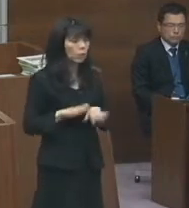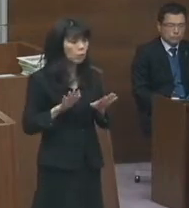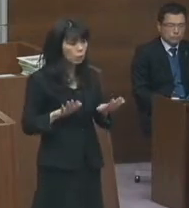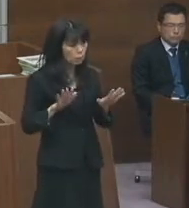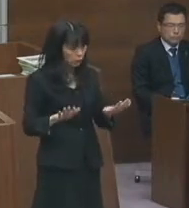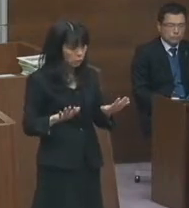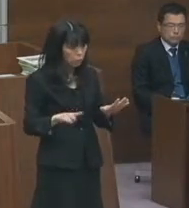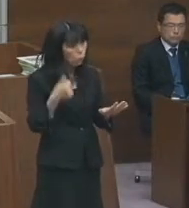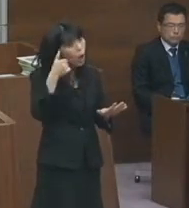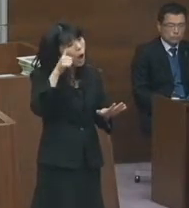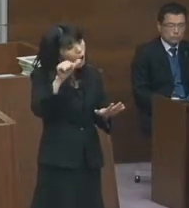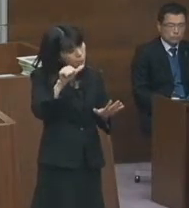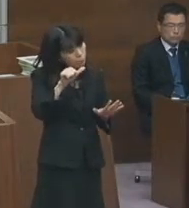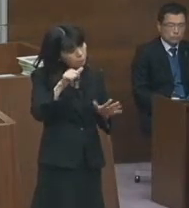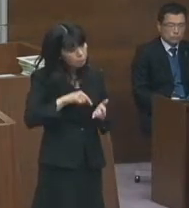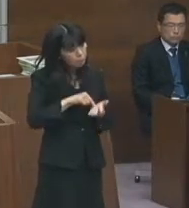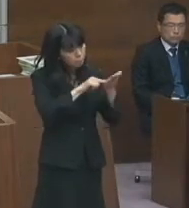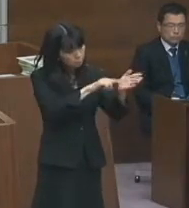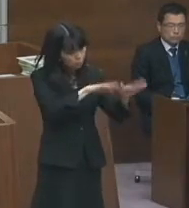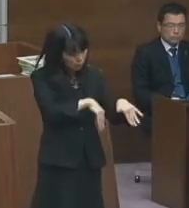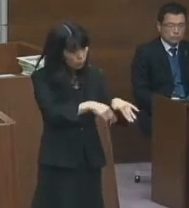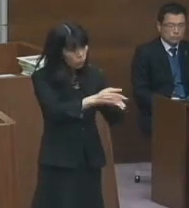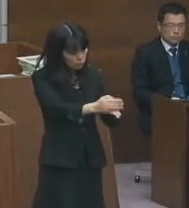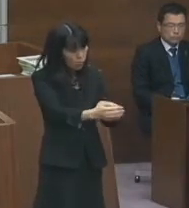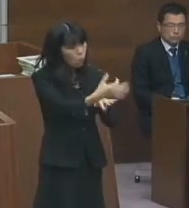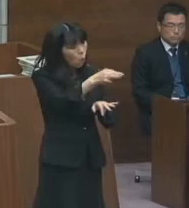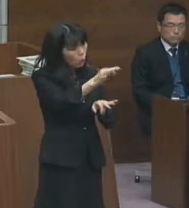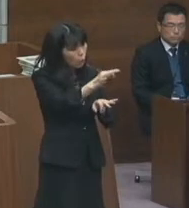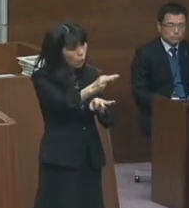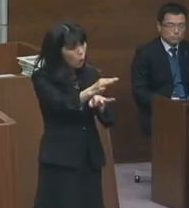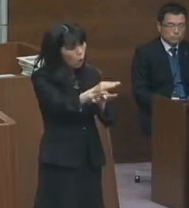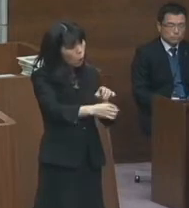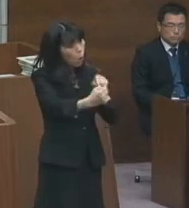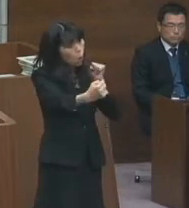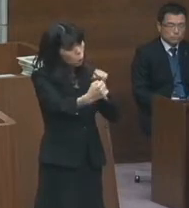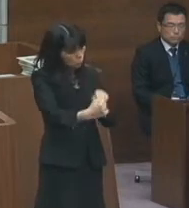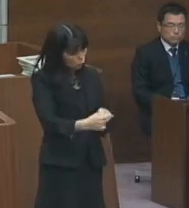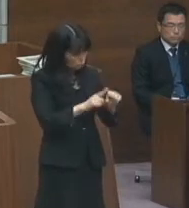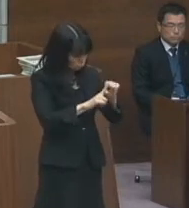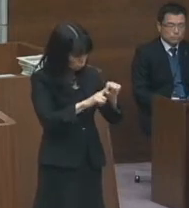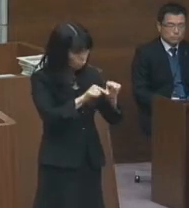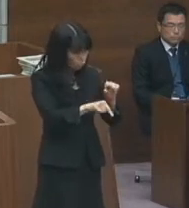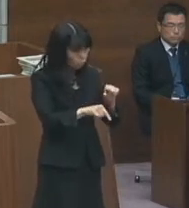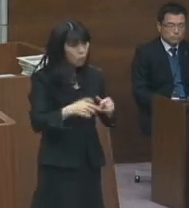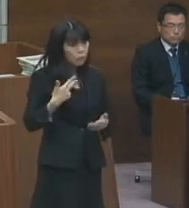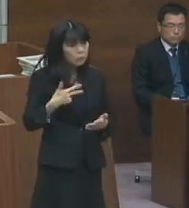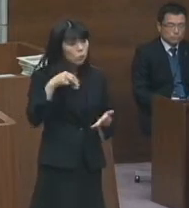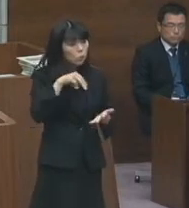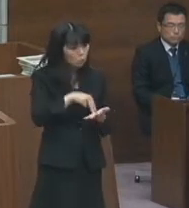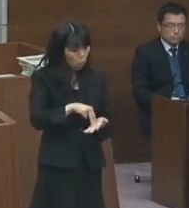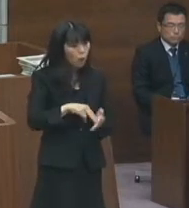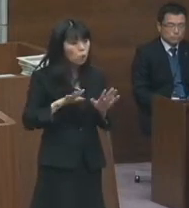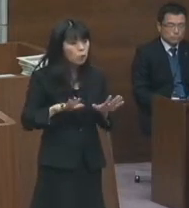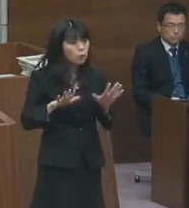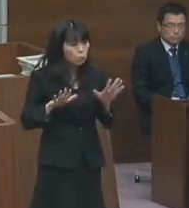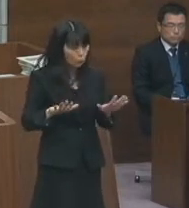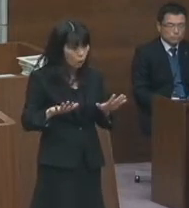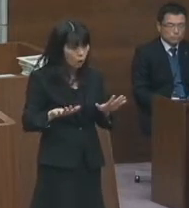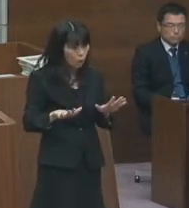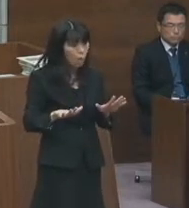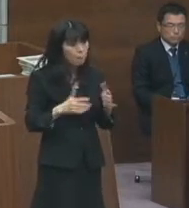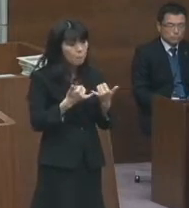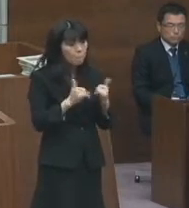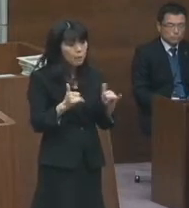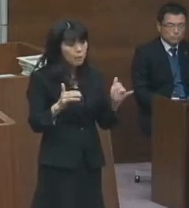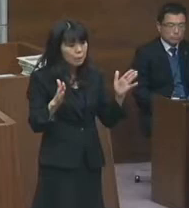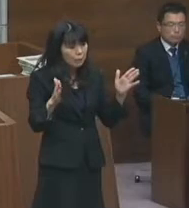在この提案に対して価格交渉を行っておりますが、市といたしましては、この度は民間